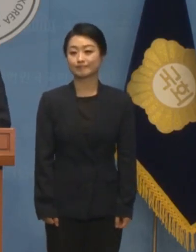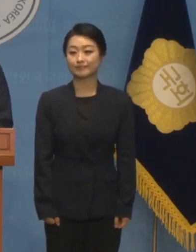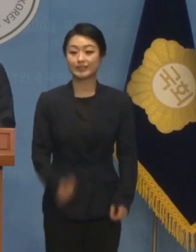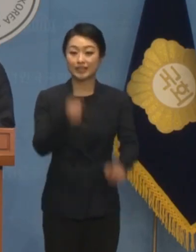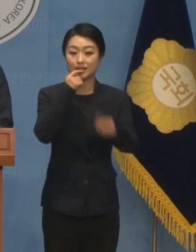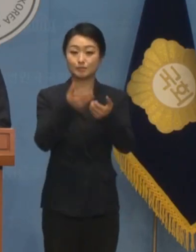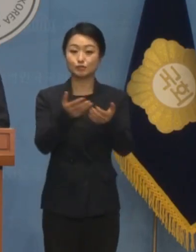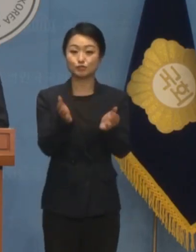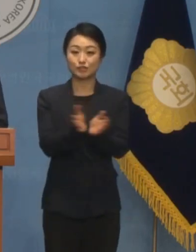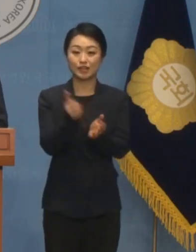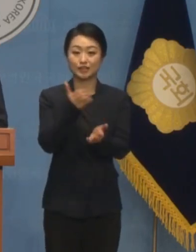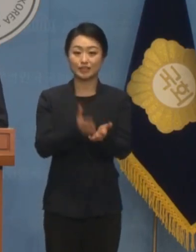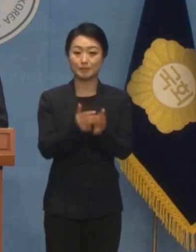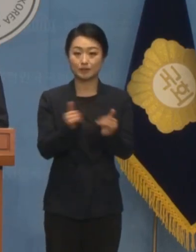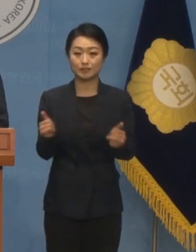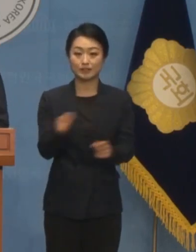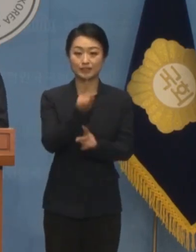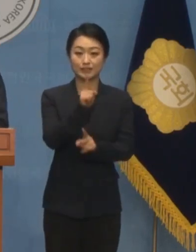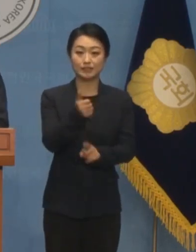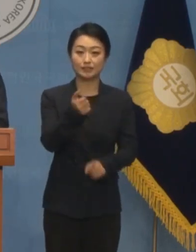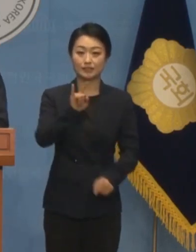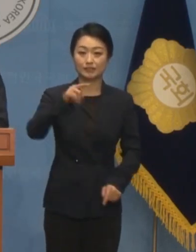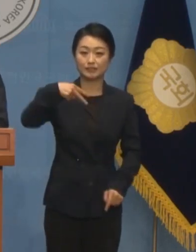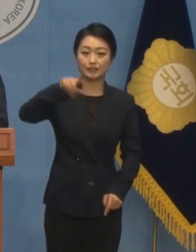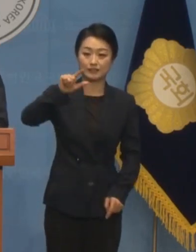네, 더불어민주당 수석대변인 이해식입니다.